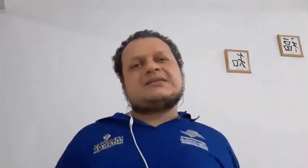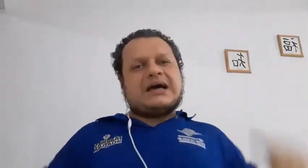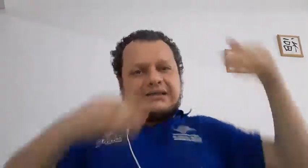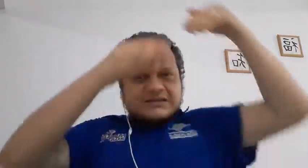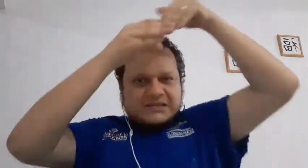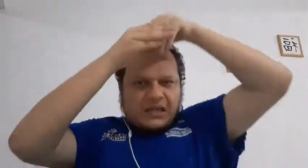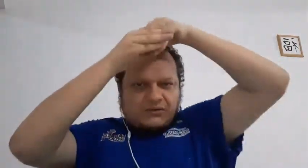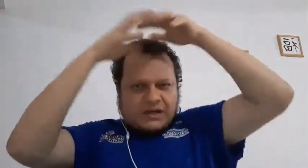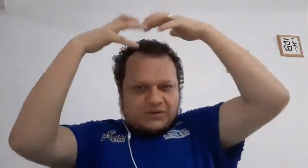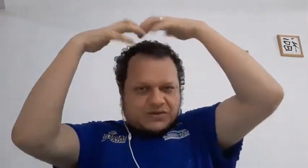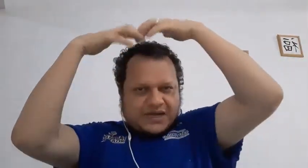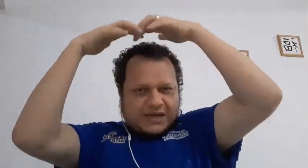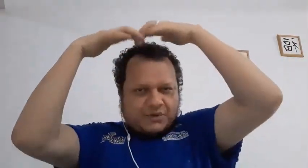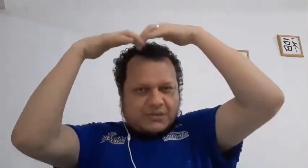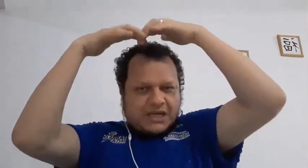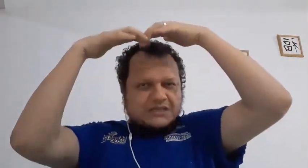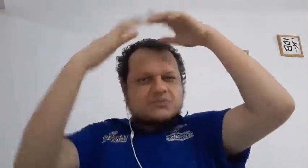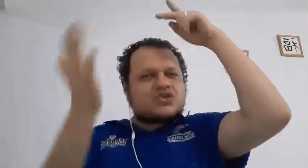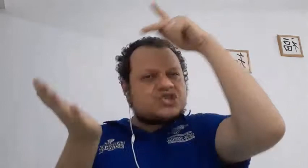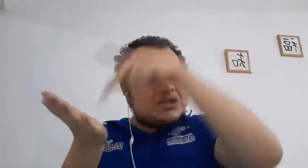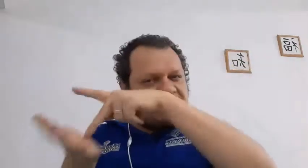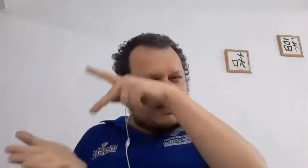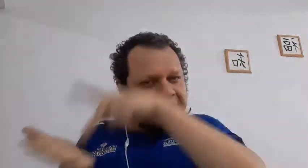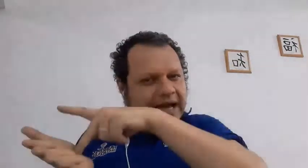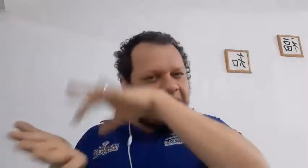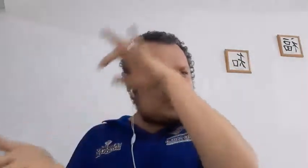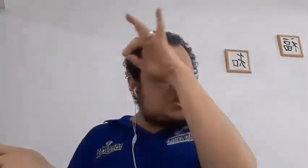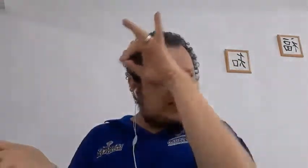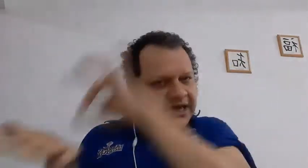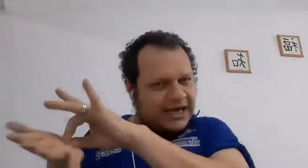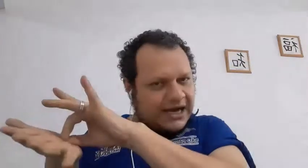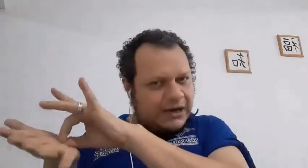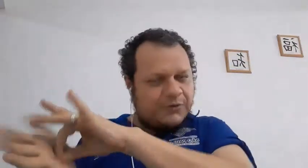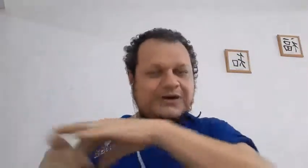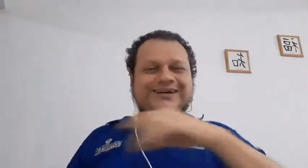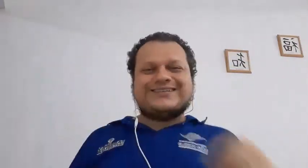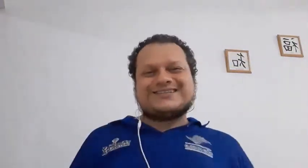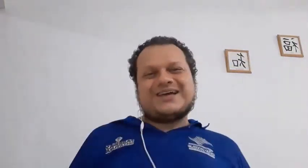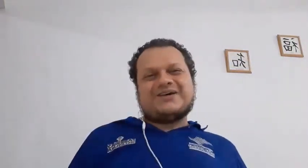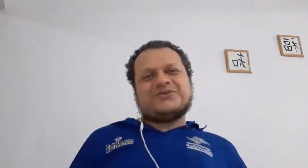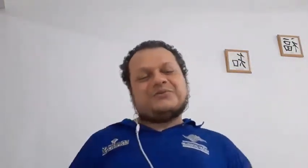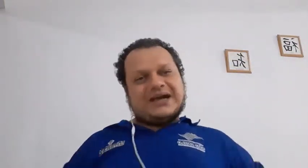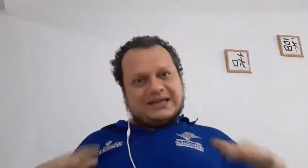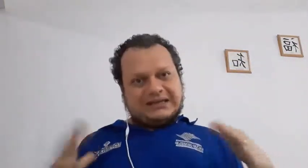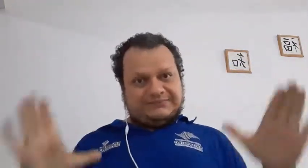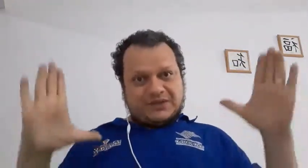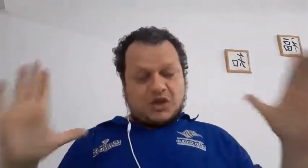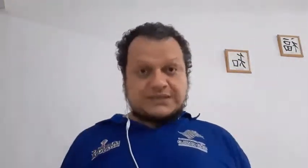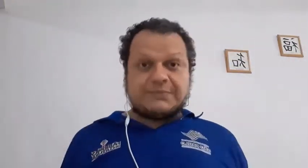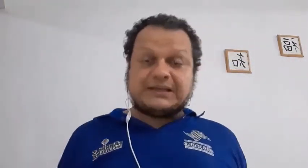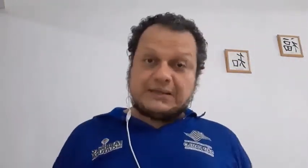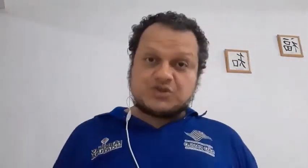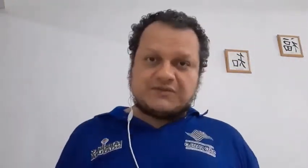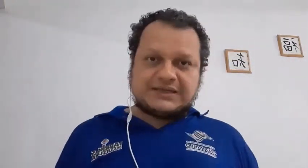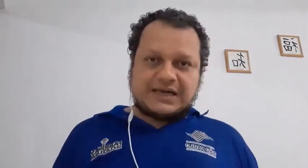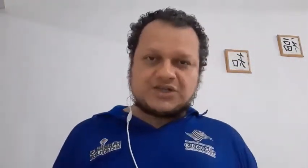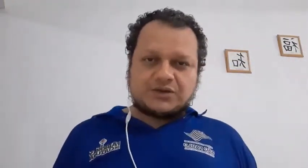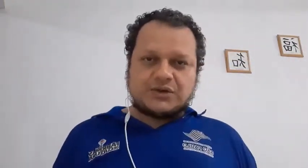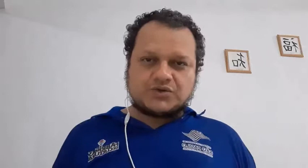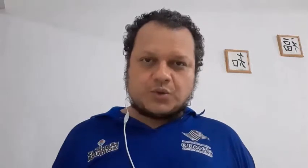internalizadas dentro aí do cérebro mesmo, de verdade, real, tá certo? Para que nós aprendamos de verdade aqui no nosso grupo,